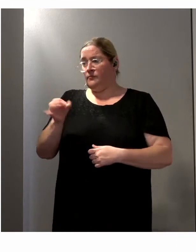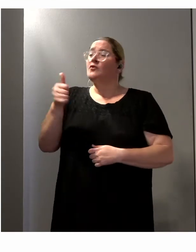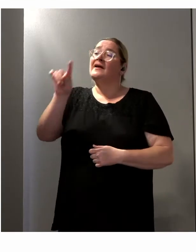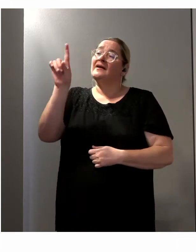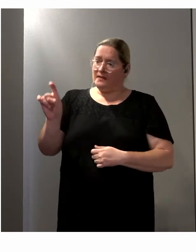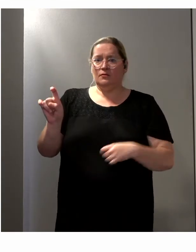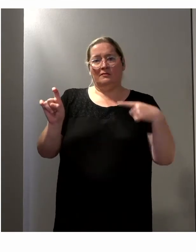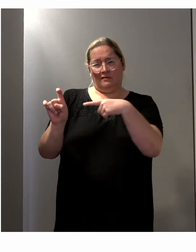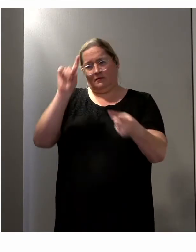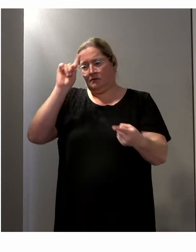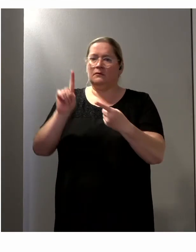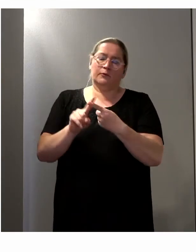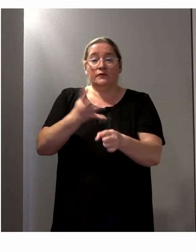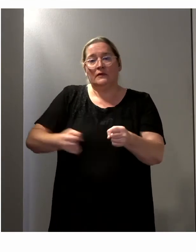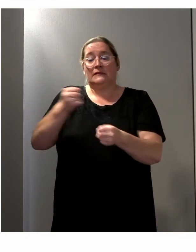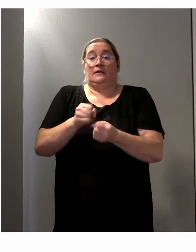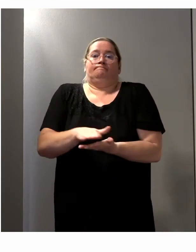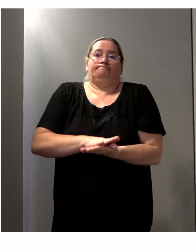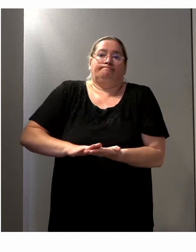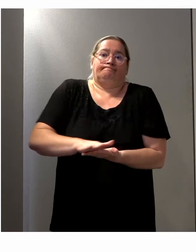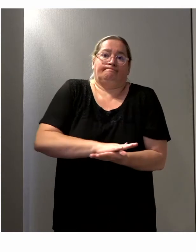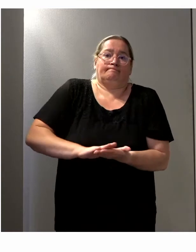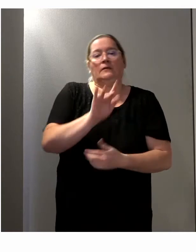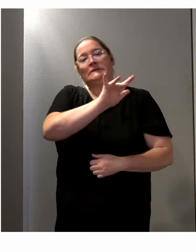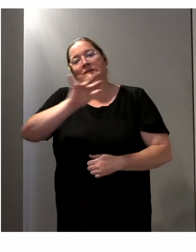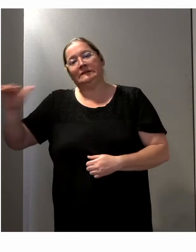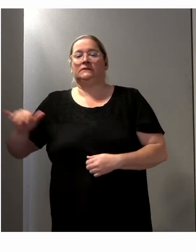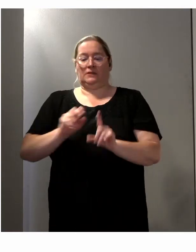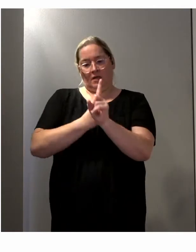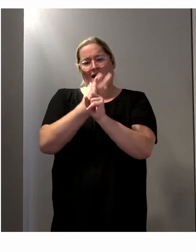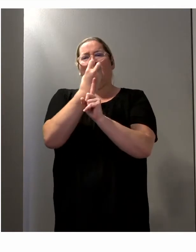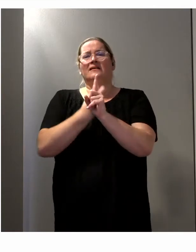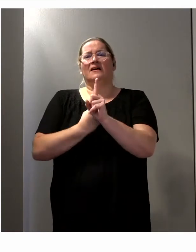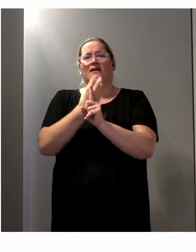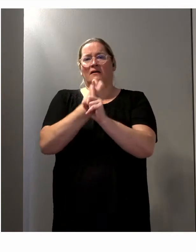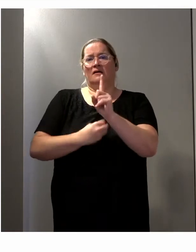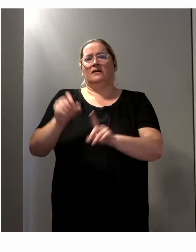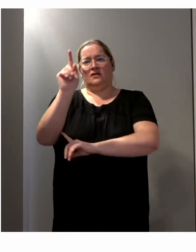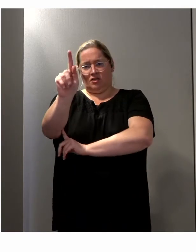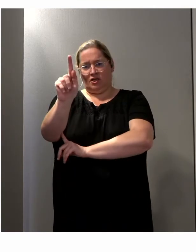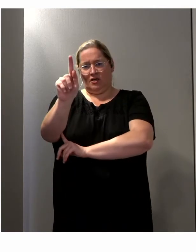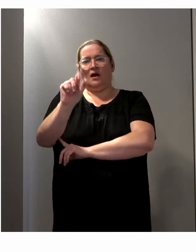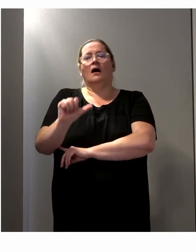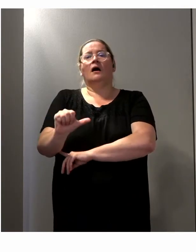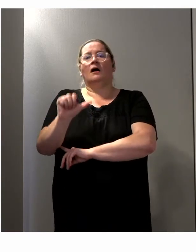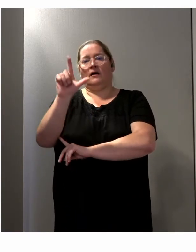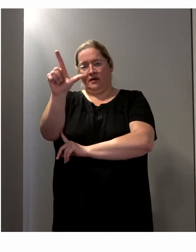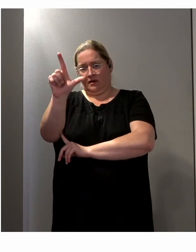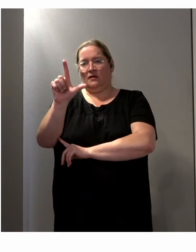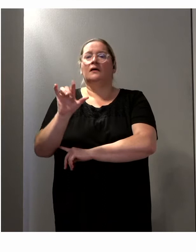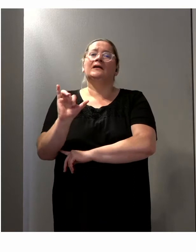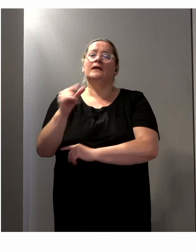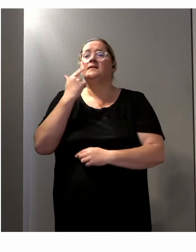pour construire ce qu'on appelle un indicateur, je m'excuse de l'acronyme qui est anglo-saxon, qui s'appelle l'indicateur GALI, le Global Ability